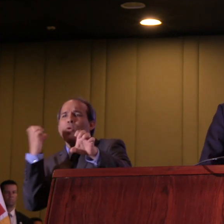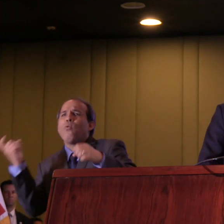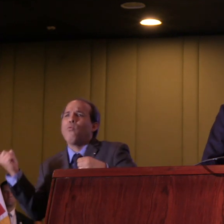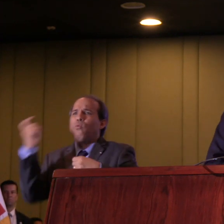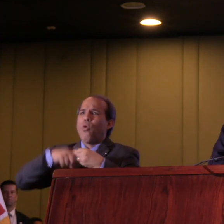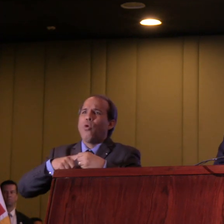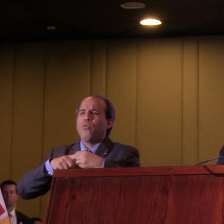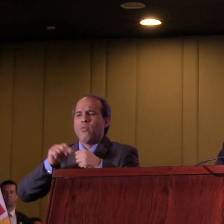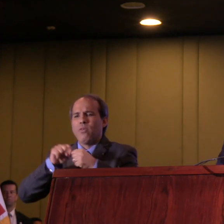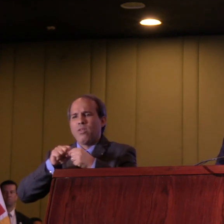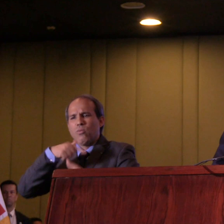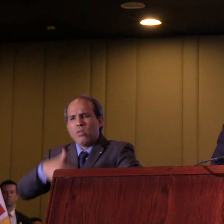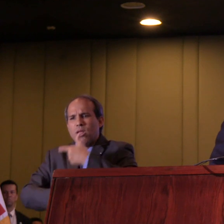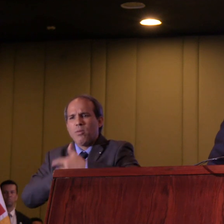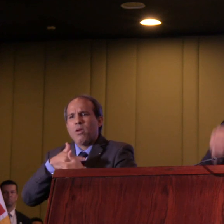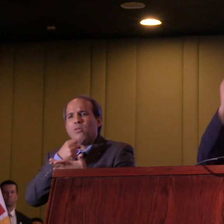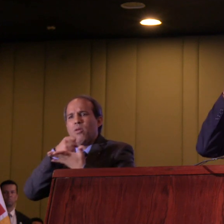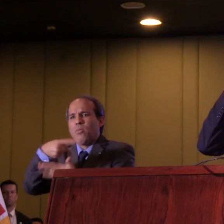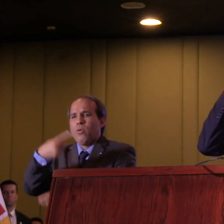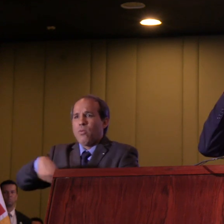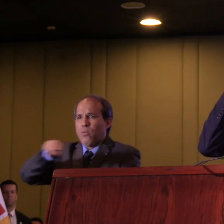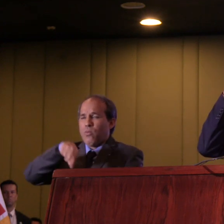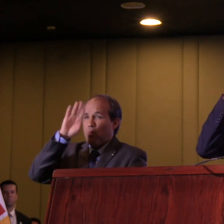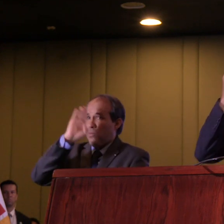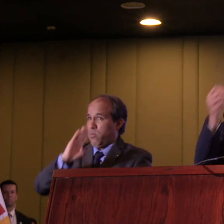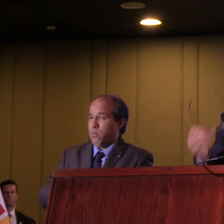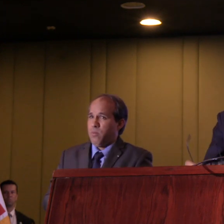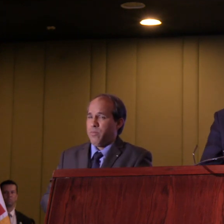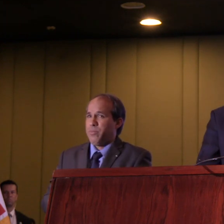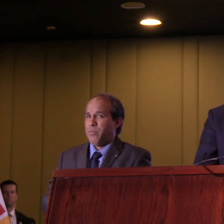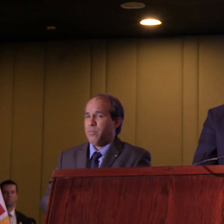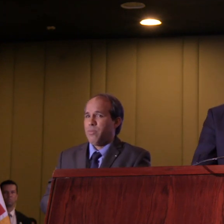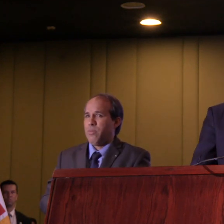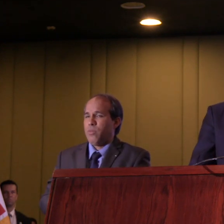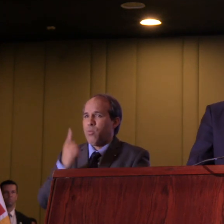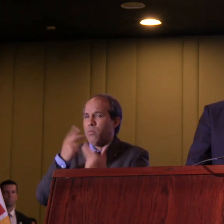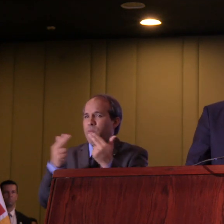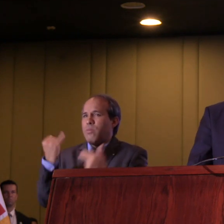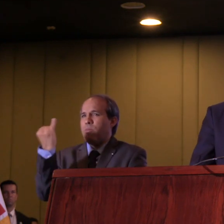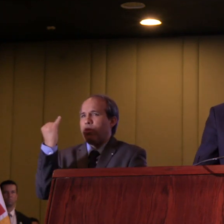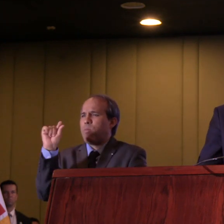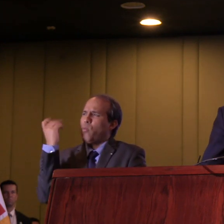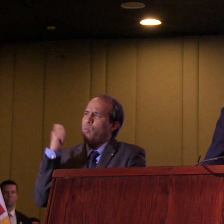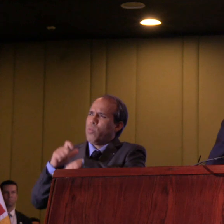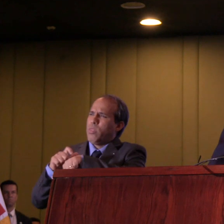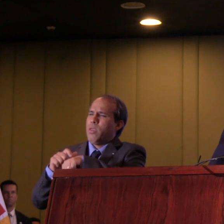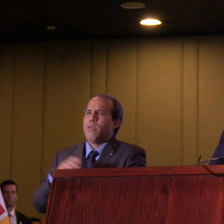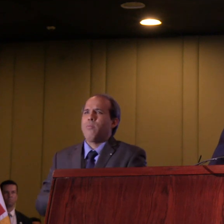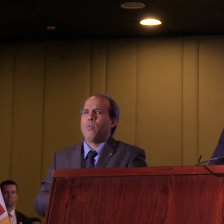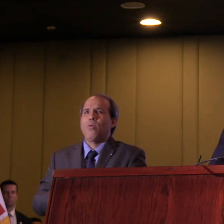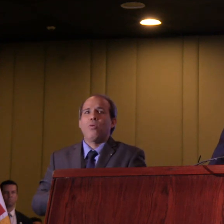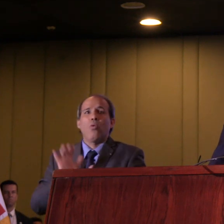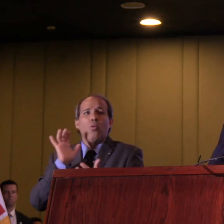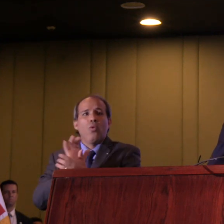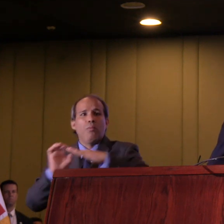e trabalhando pelo nosso Brasil. E uma coisa muito importante, até há poucos anos, as nossas